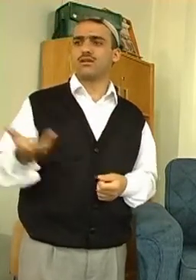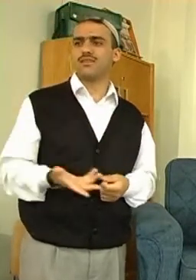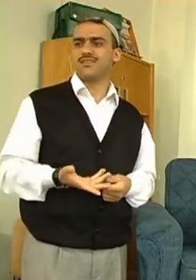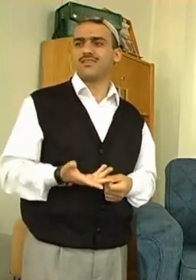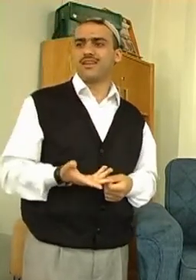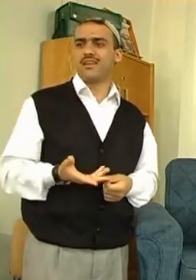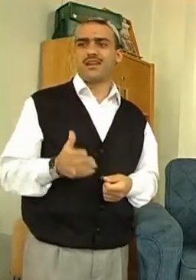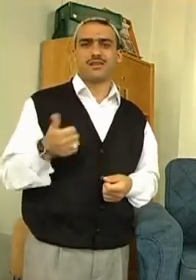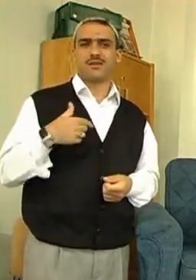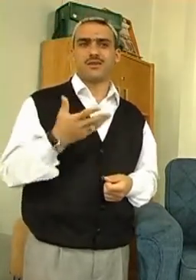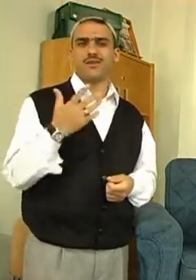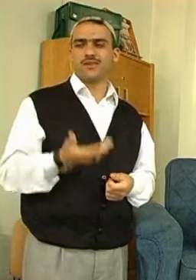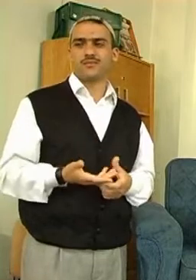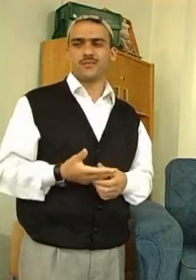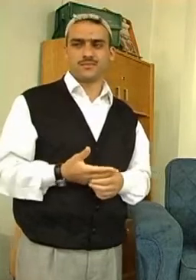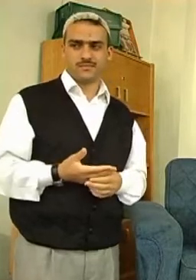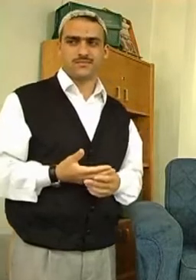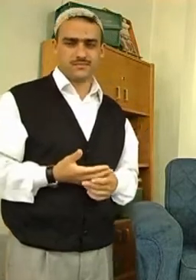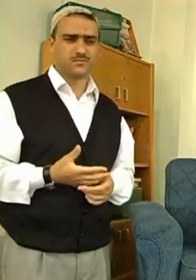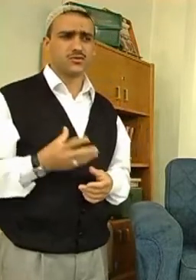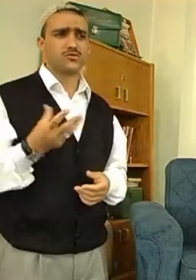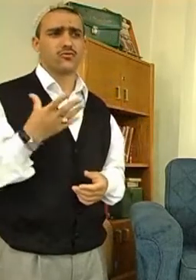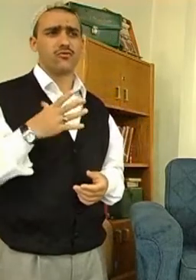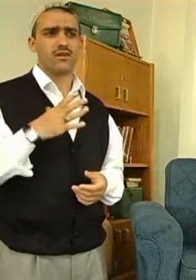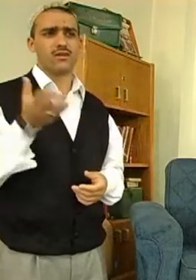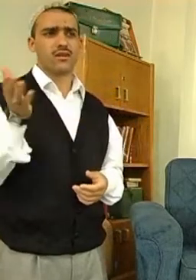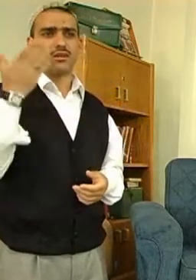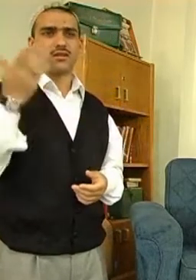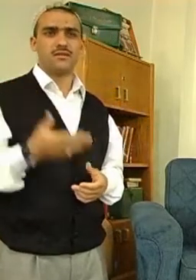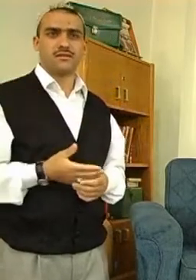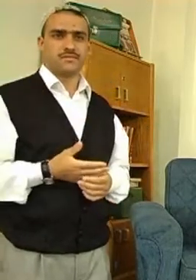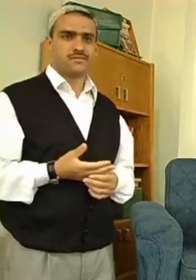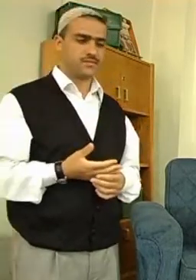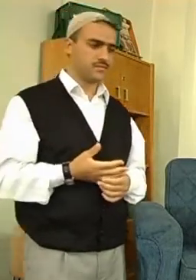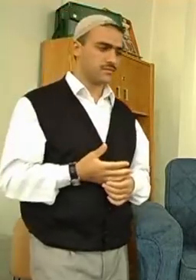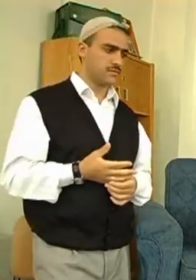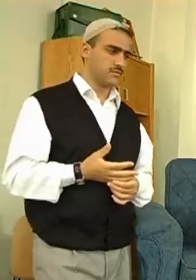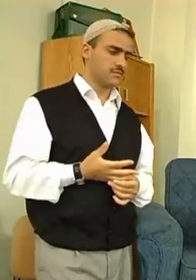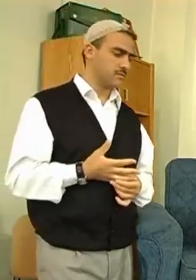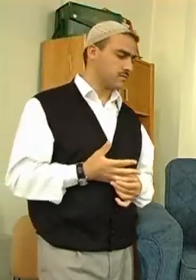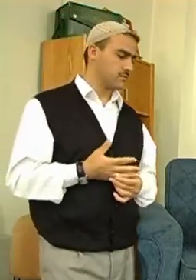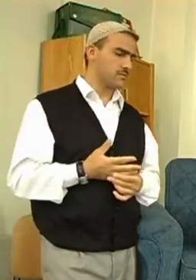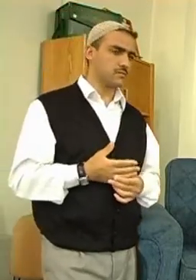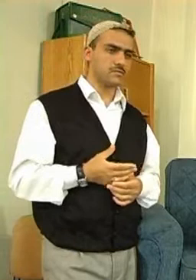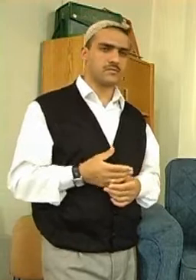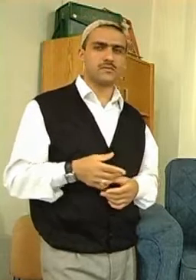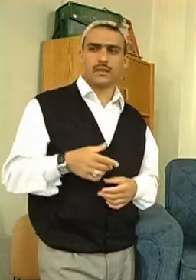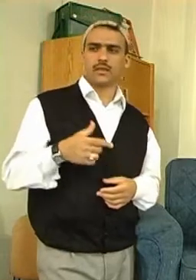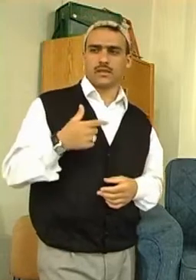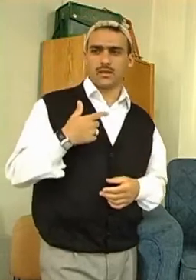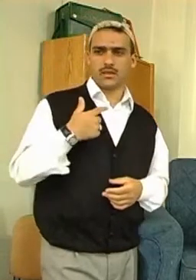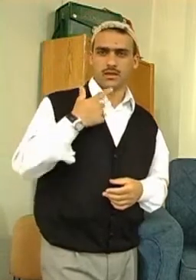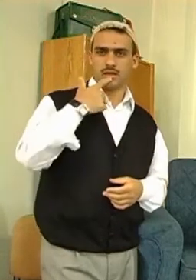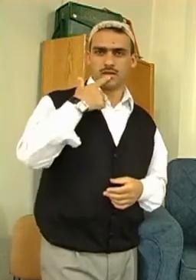eski hünerver sanatkarına nispet ederek o sanatkarı yad etmekle ve o